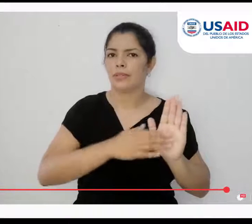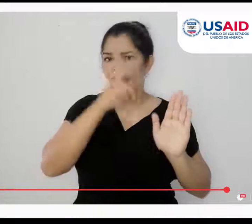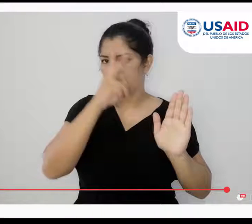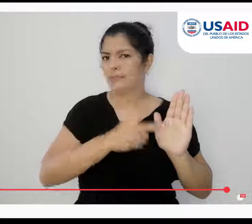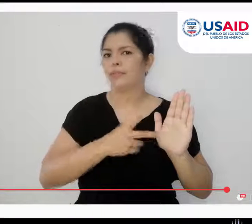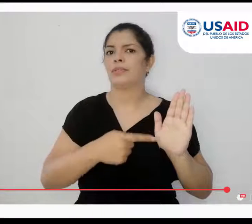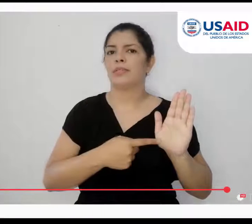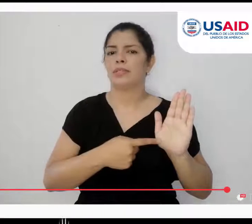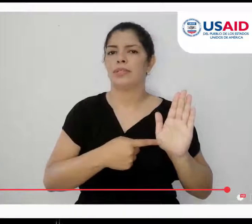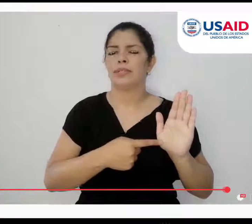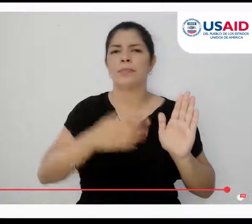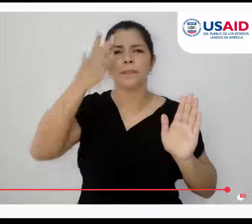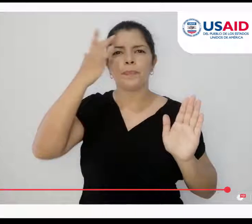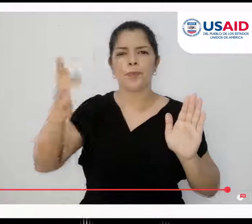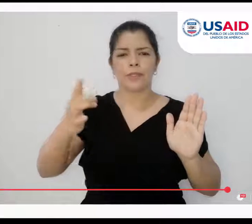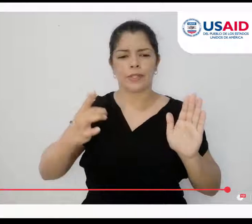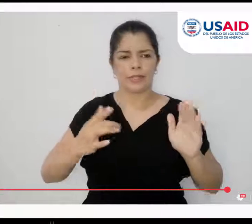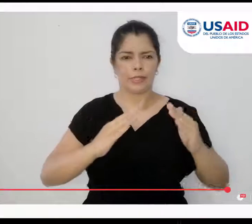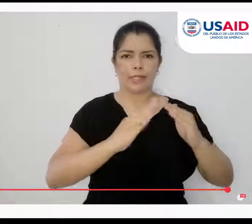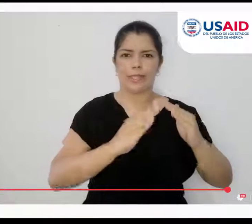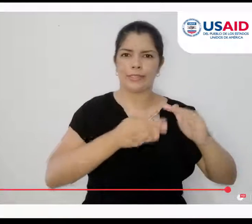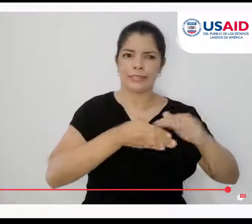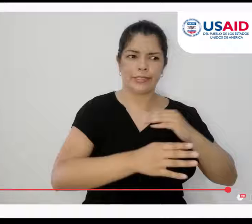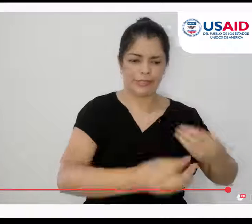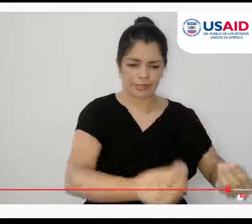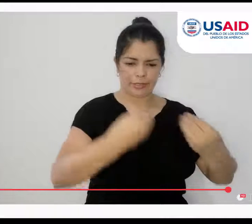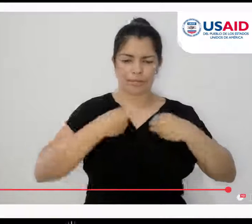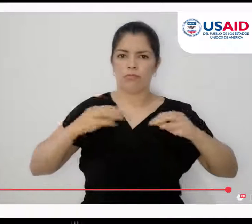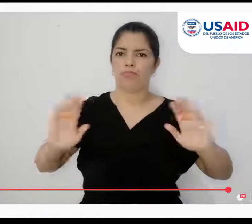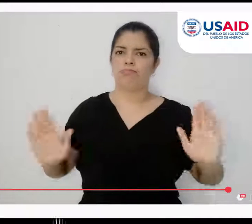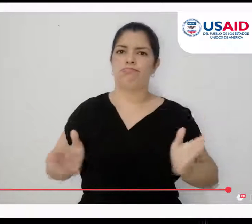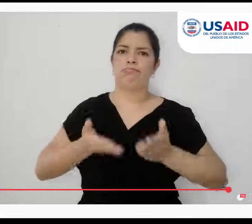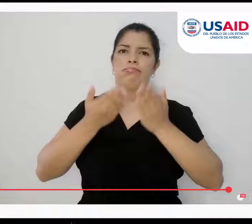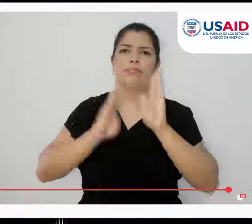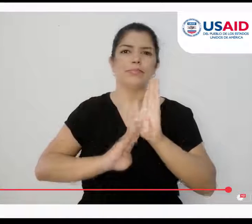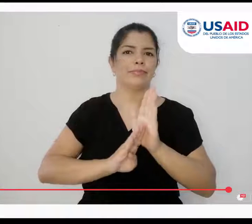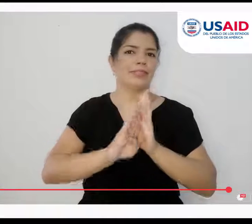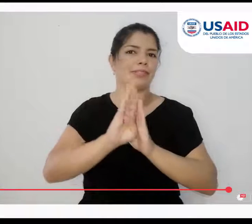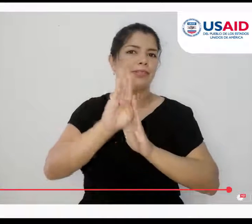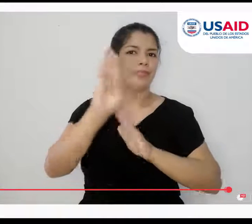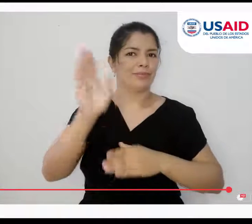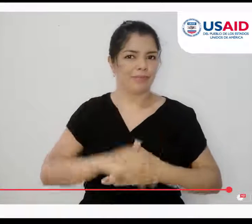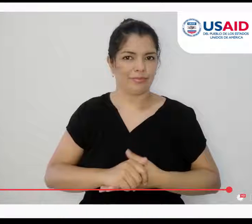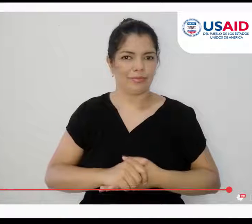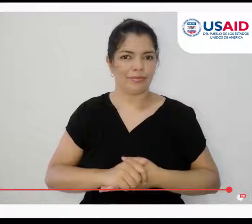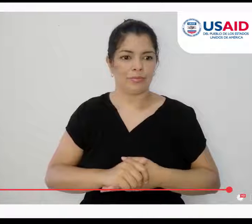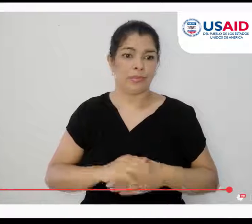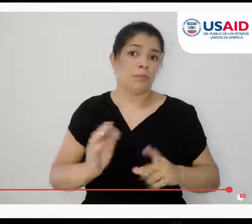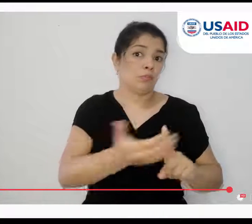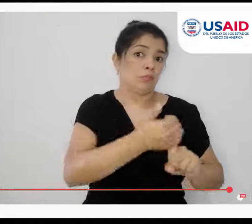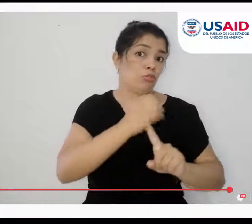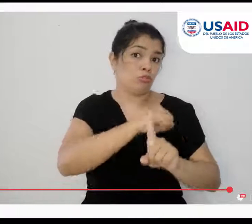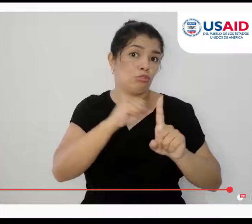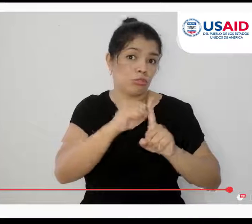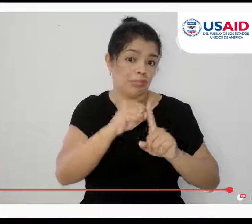un factor determinante para su desarrollo. Es uno de los pilares también del desarrollo y de la protección social